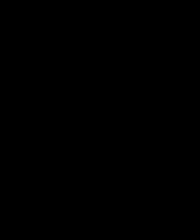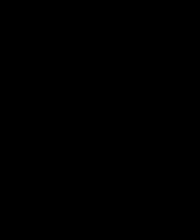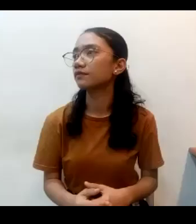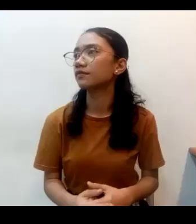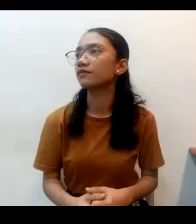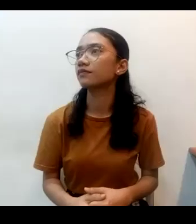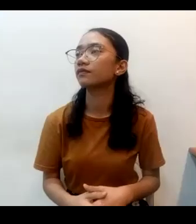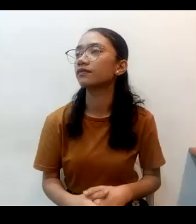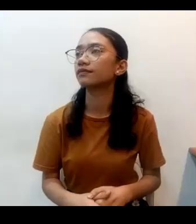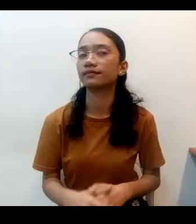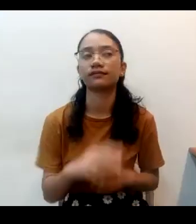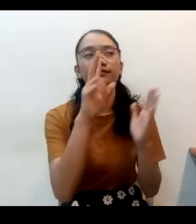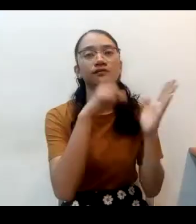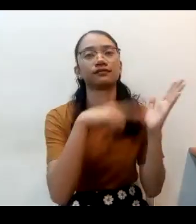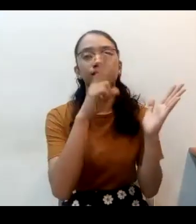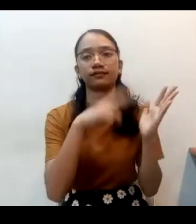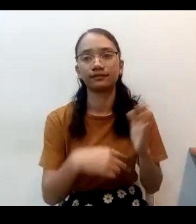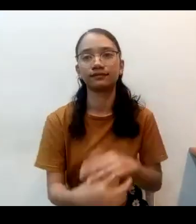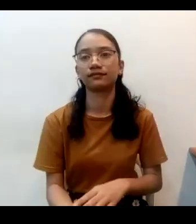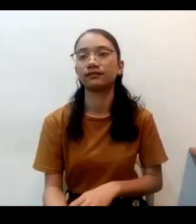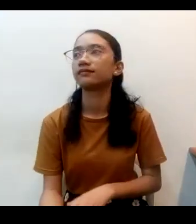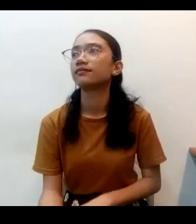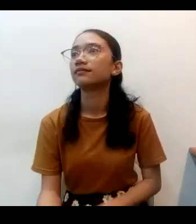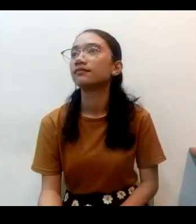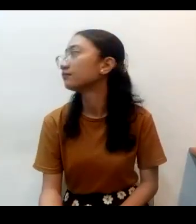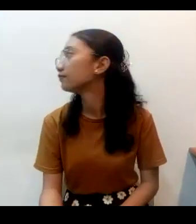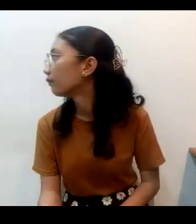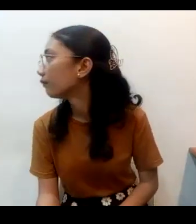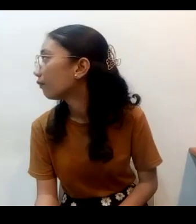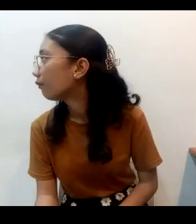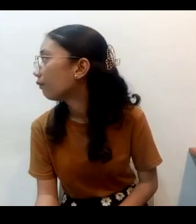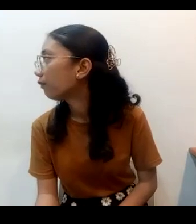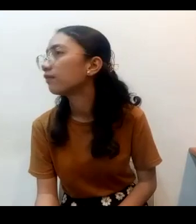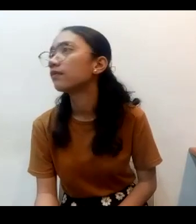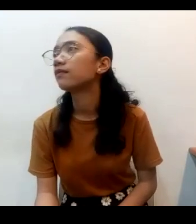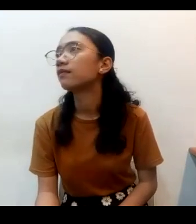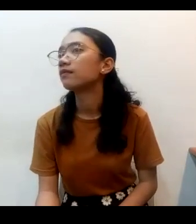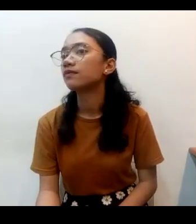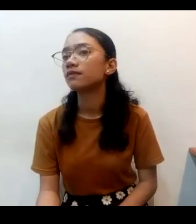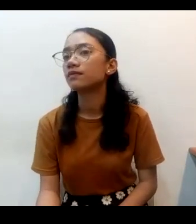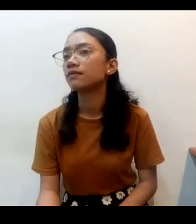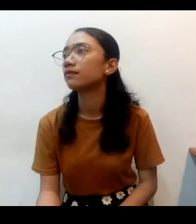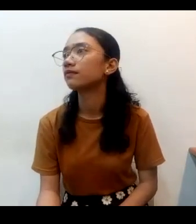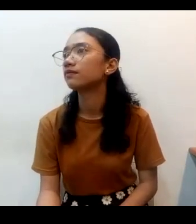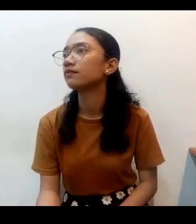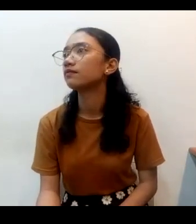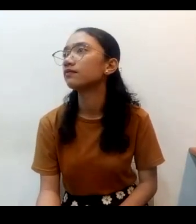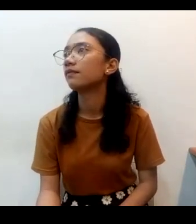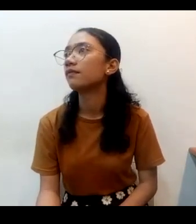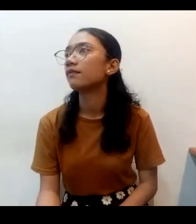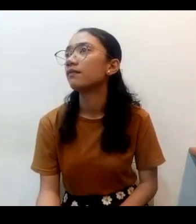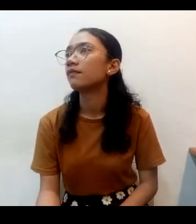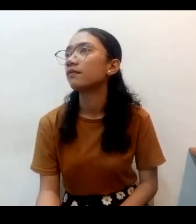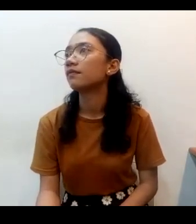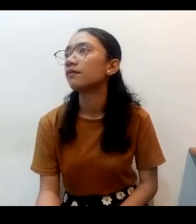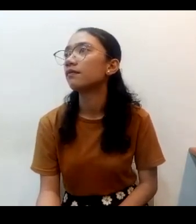pa sa kanyang pagkapanganak. Tinanong siya ng kanyang mga alagad, Rabay, sino ang nagkasala? Ang taong ito o ang kanyang mga magulang?